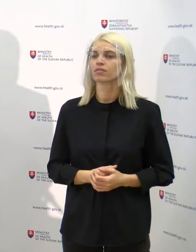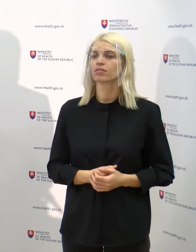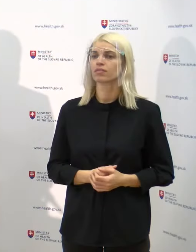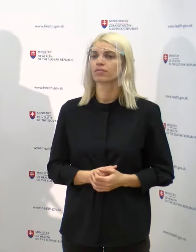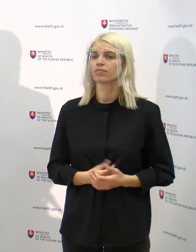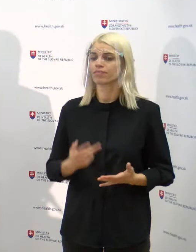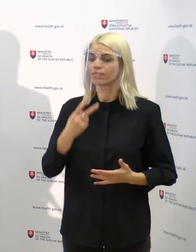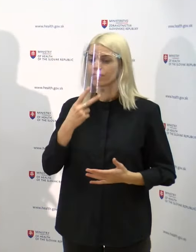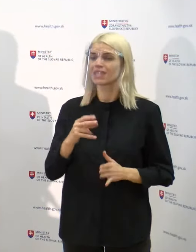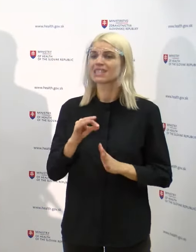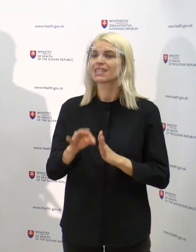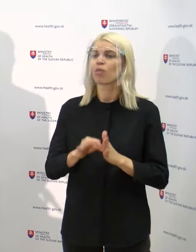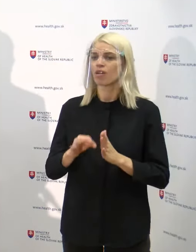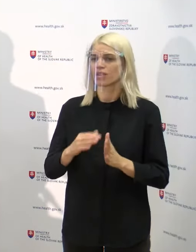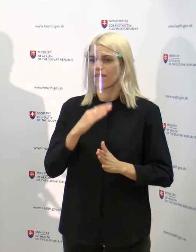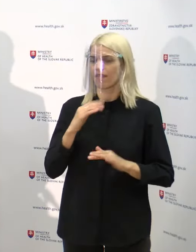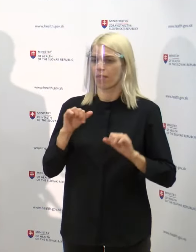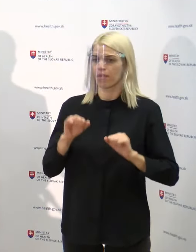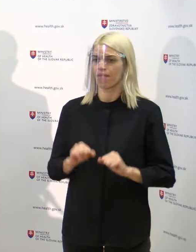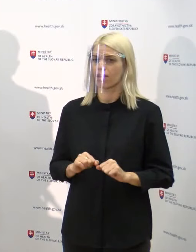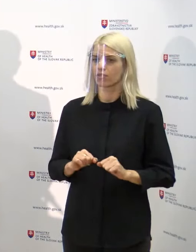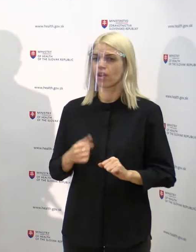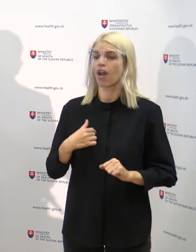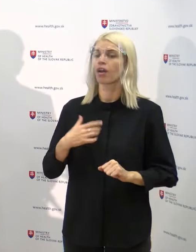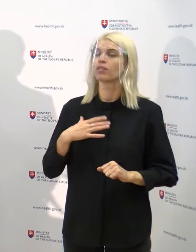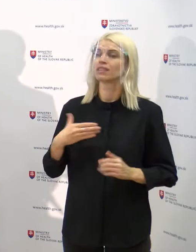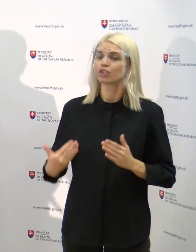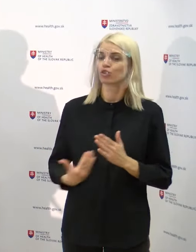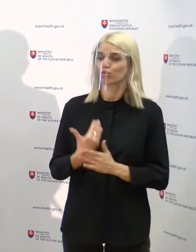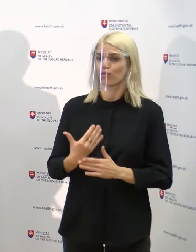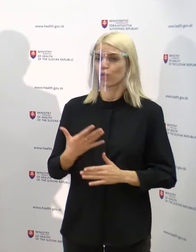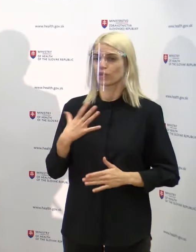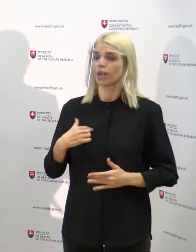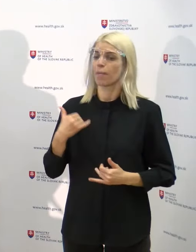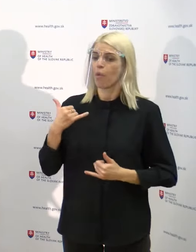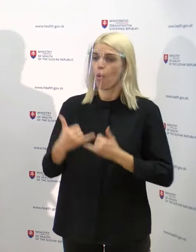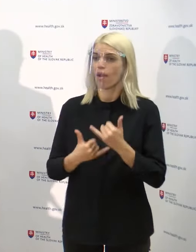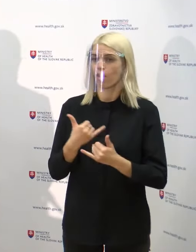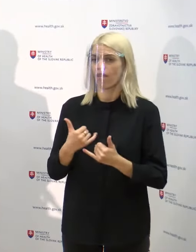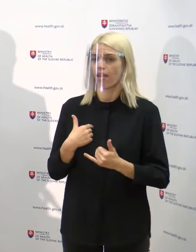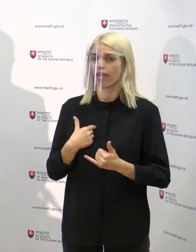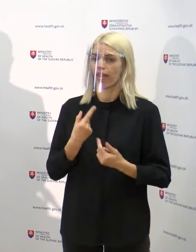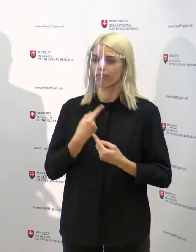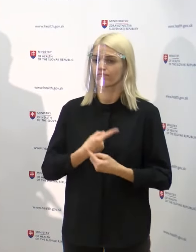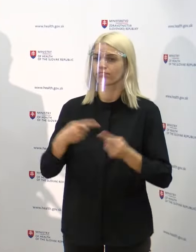to, že situácia je naďalej veľmi vážna. Chcem znovu z tohto miesta opakovane poďakovať